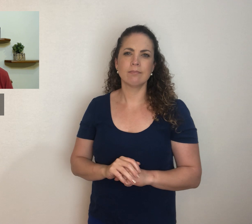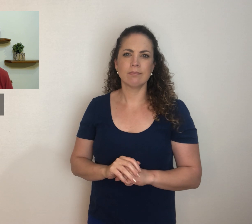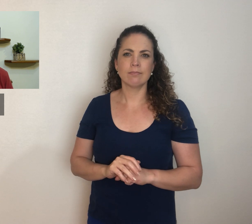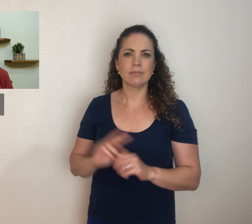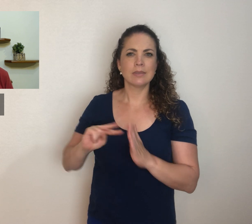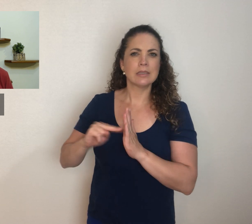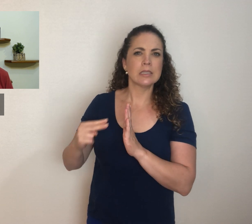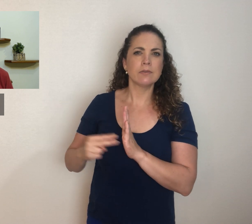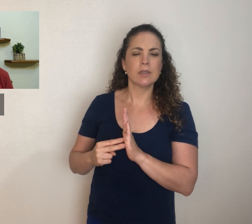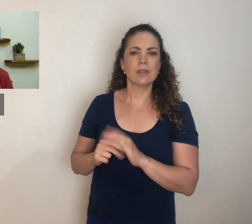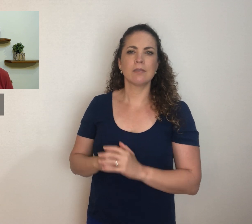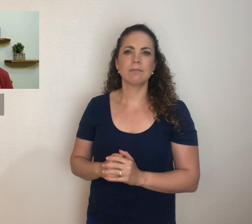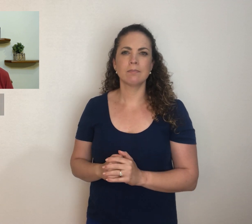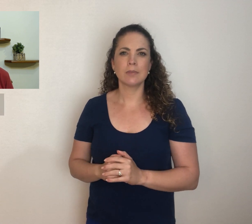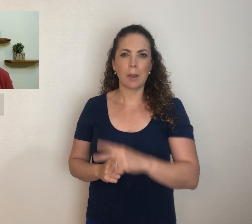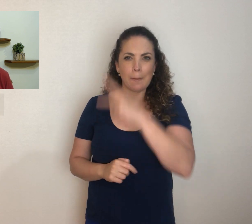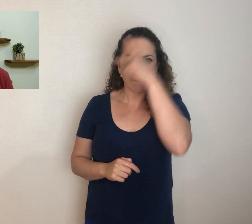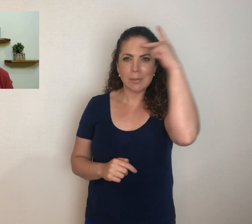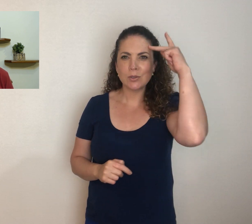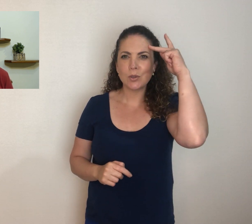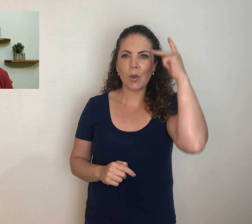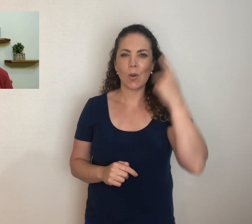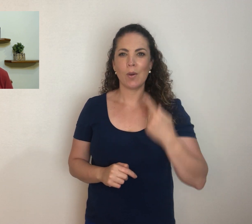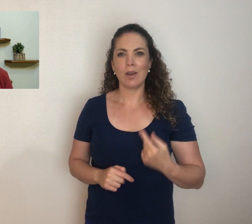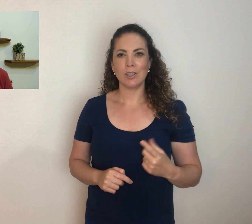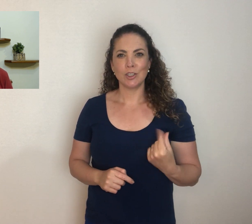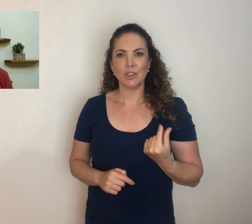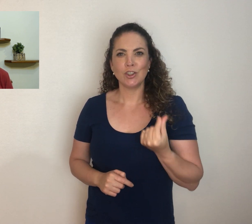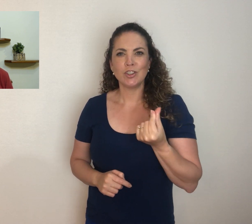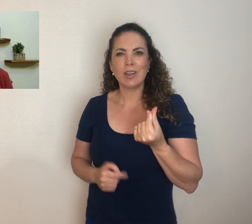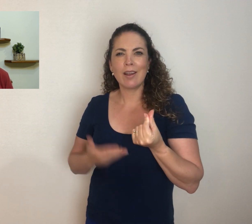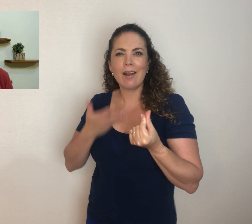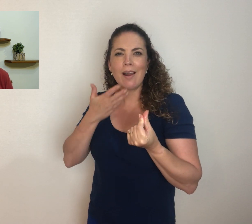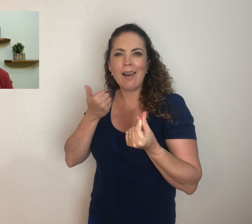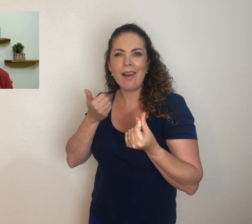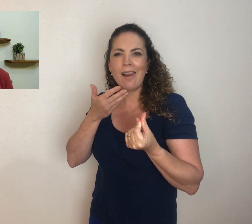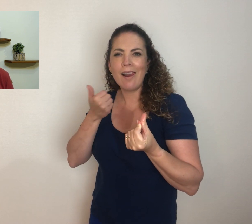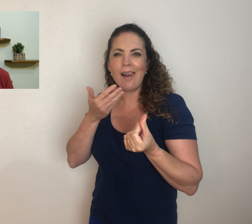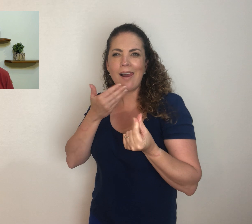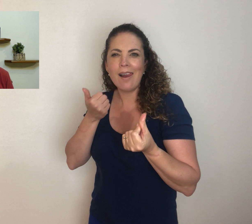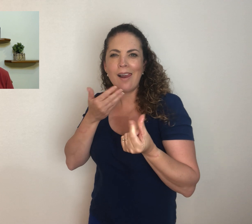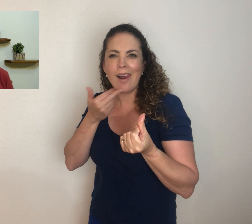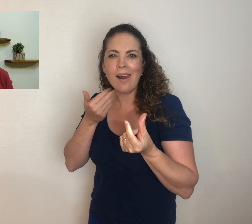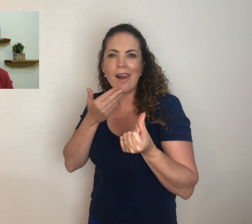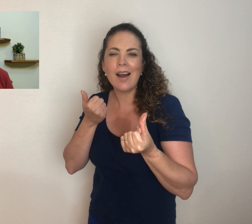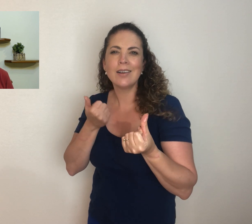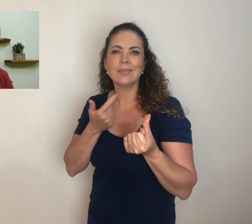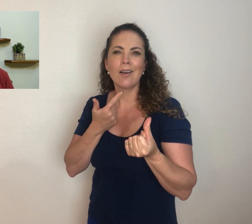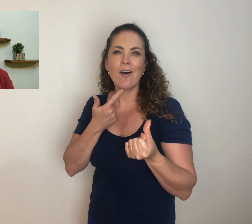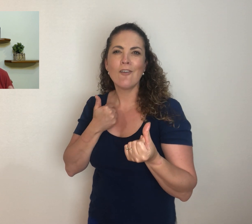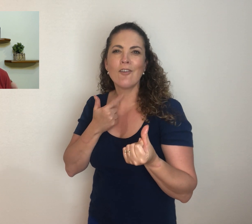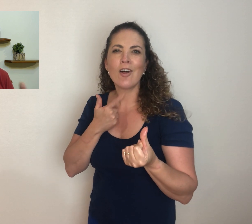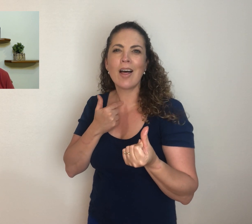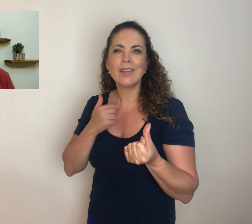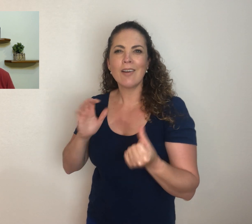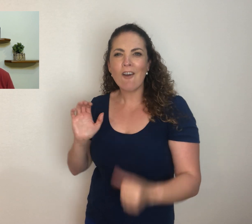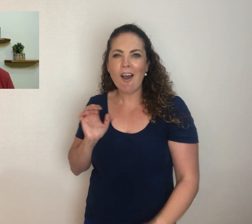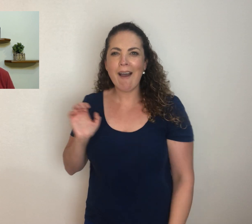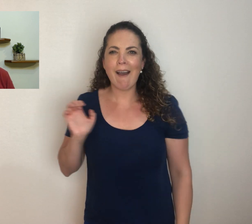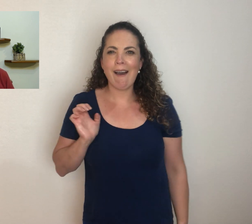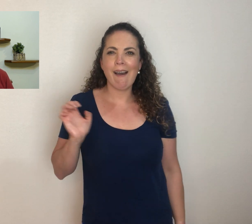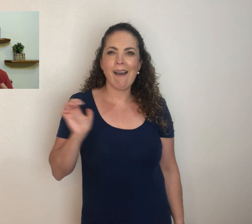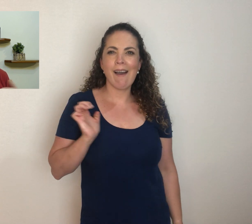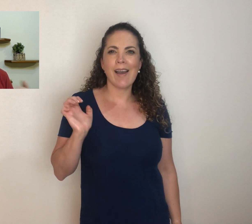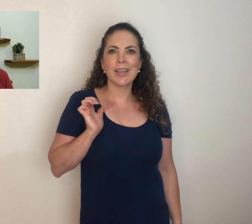bens. Precisamos tomar cuidado também. Cada vez mais há um apelo para que a carreira